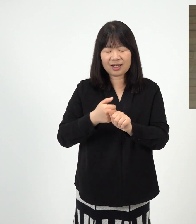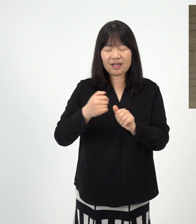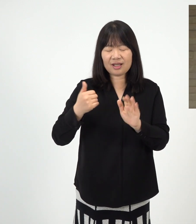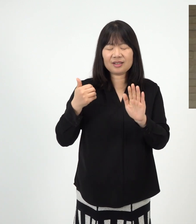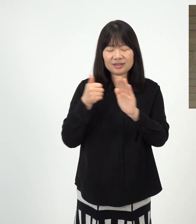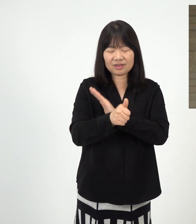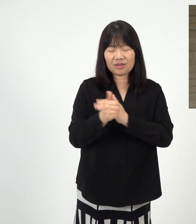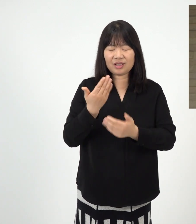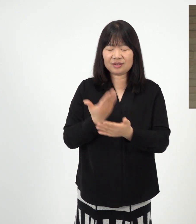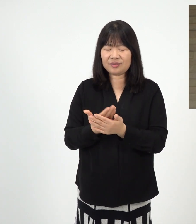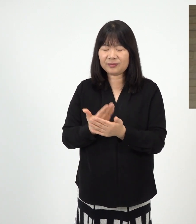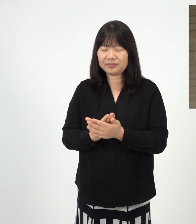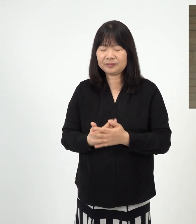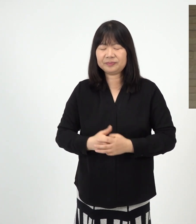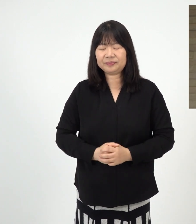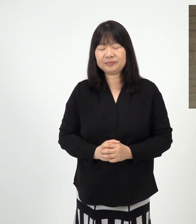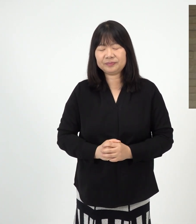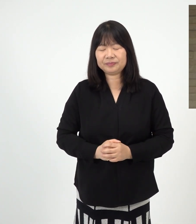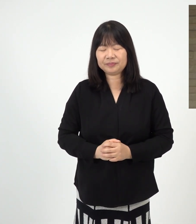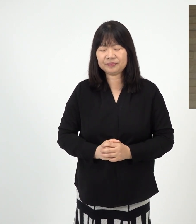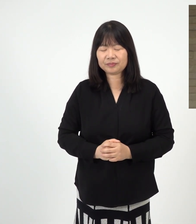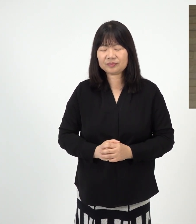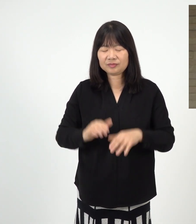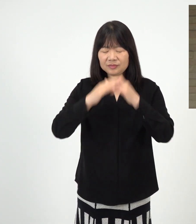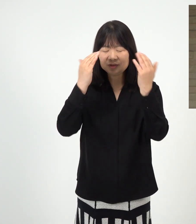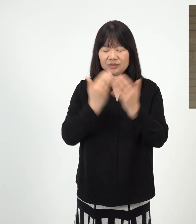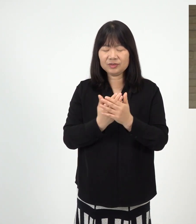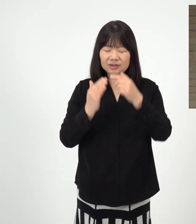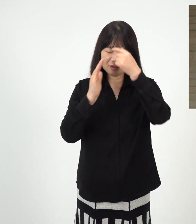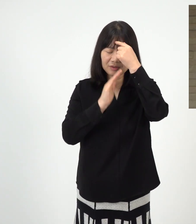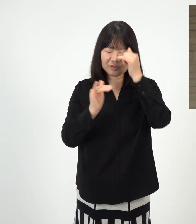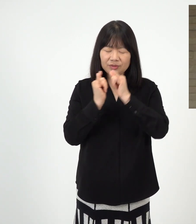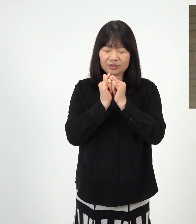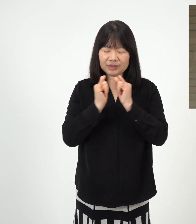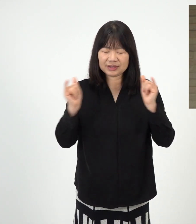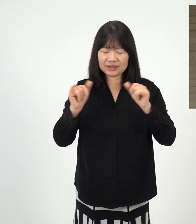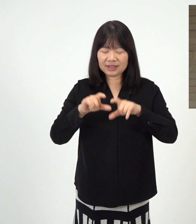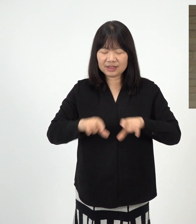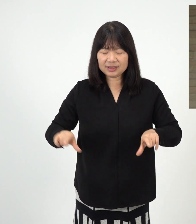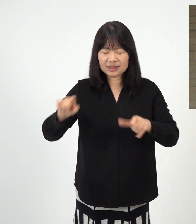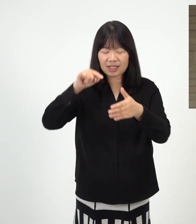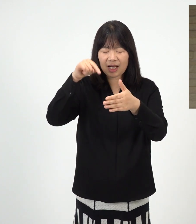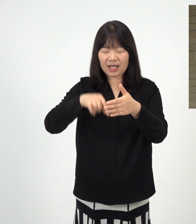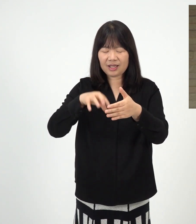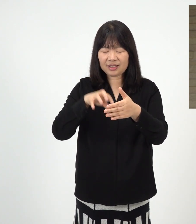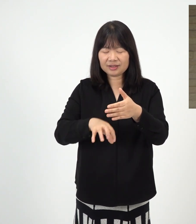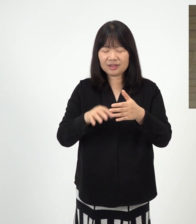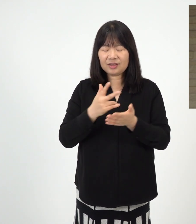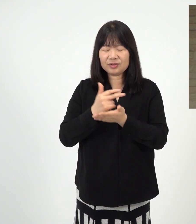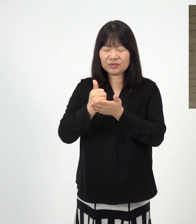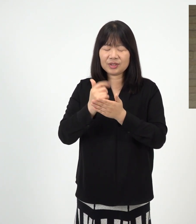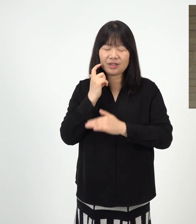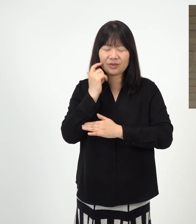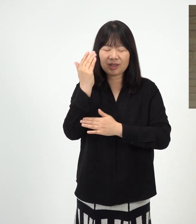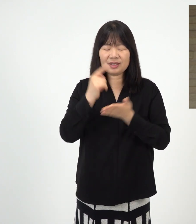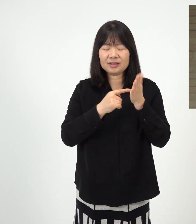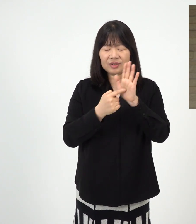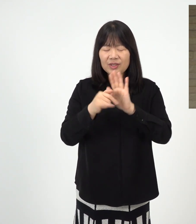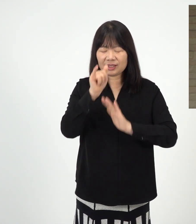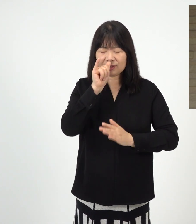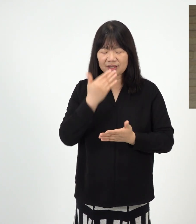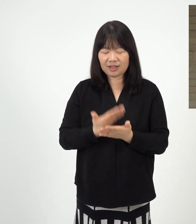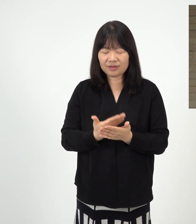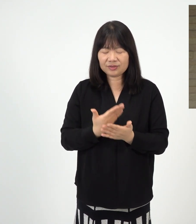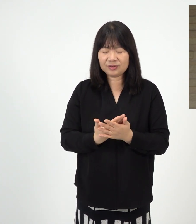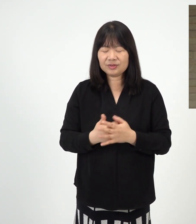하여 주시옵소서. 모든 성도들의 일상 속에 주의 영광이 드러나게